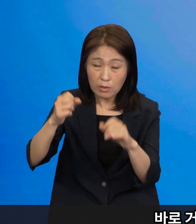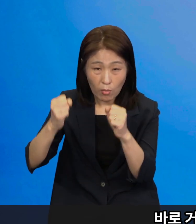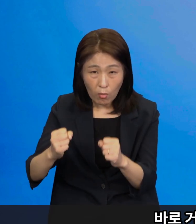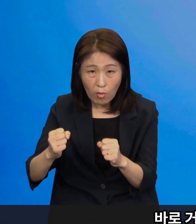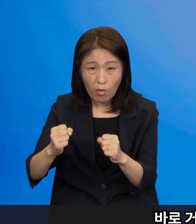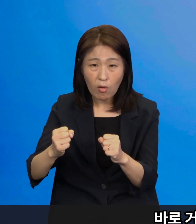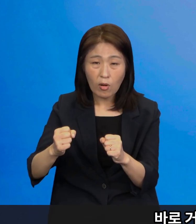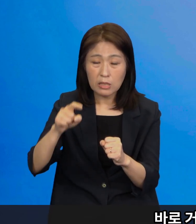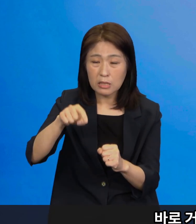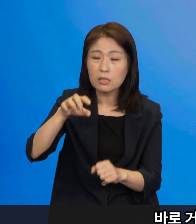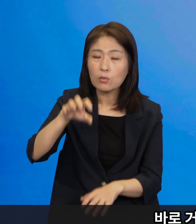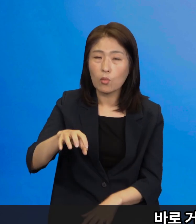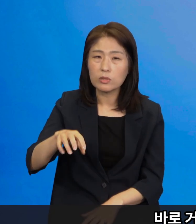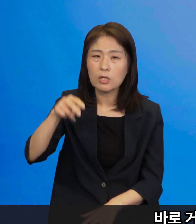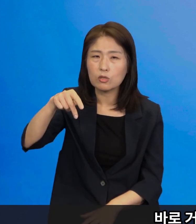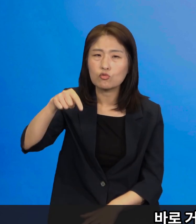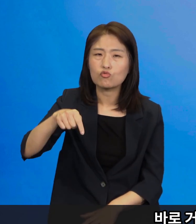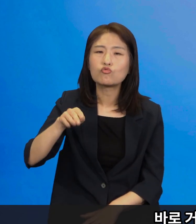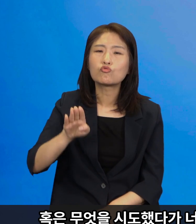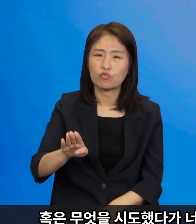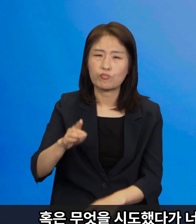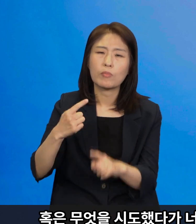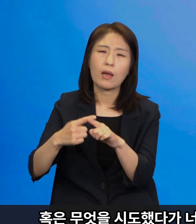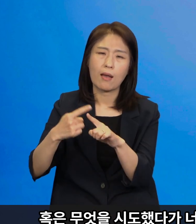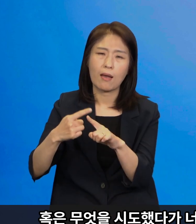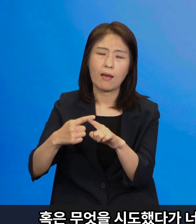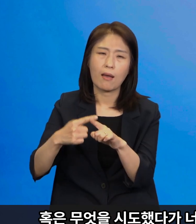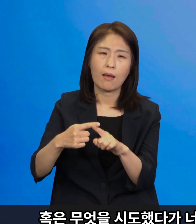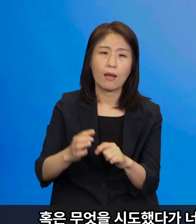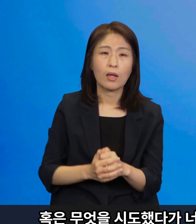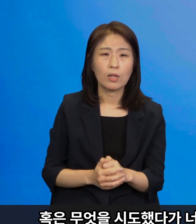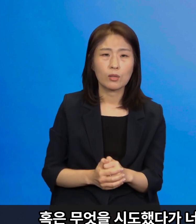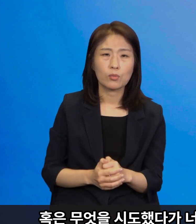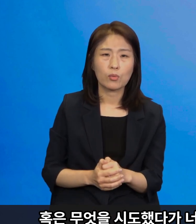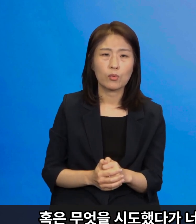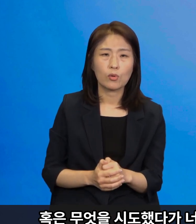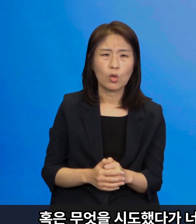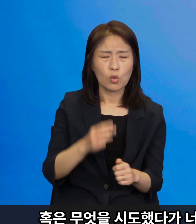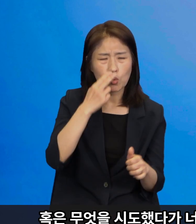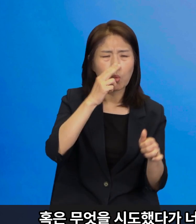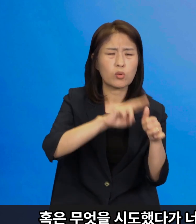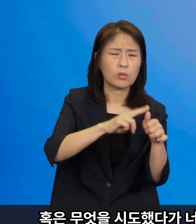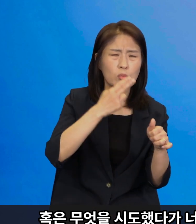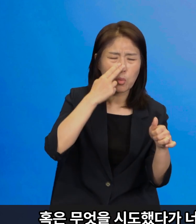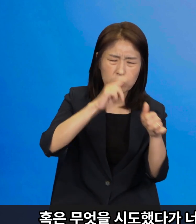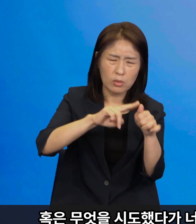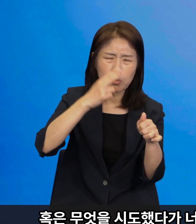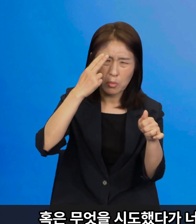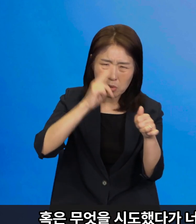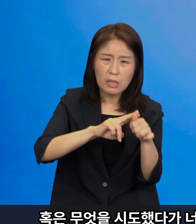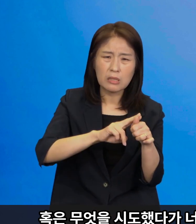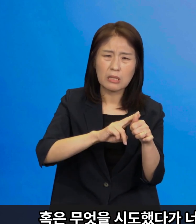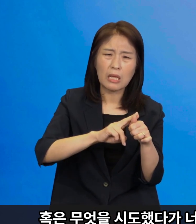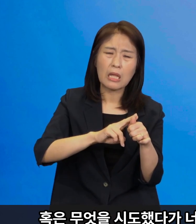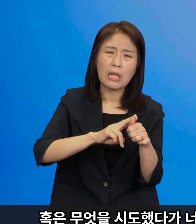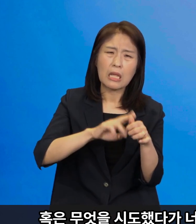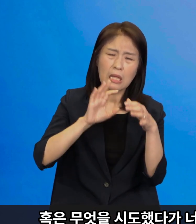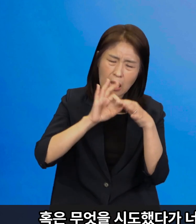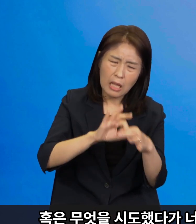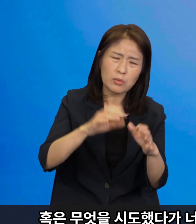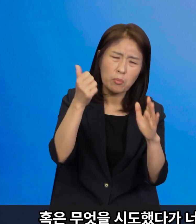거기가 숲지방인 것이죠. 혹은 무엇을 시도했다가 너무 이제 힘들어서 이제는 그만두자,